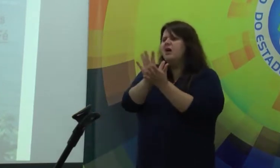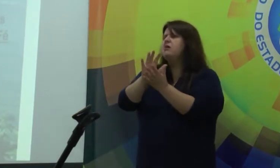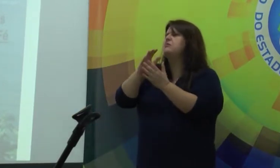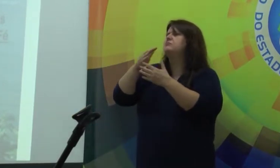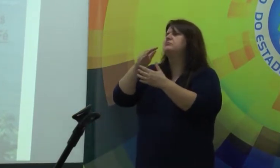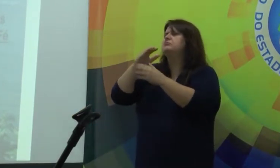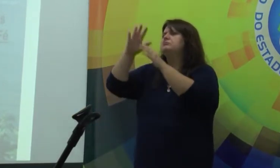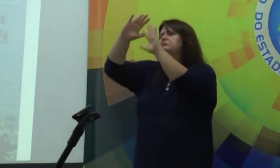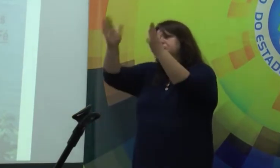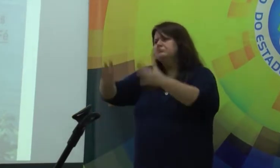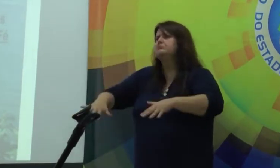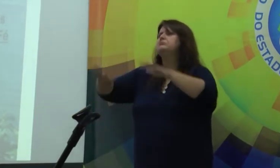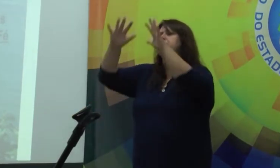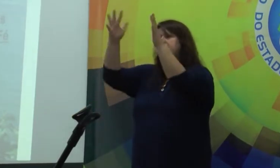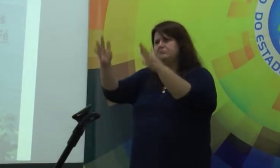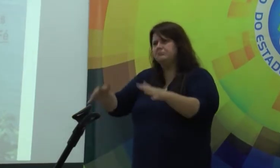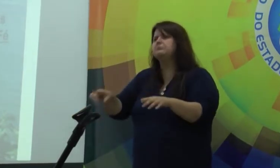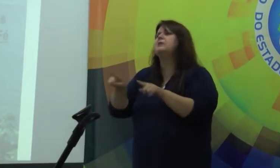mãe,